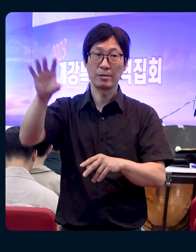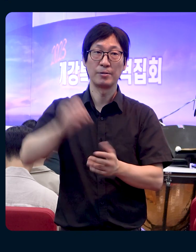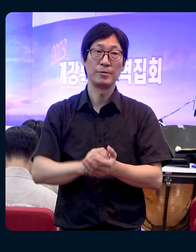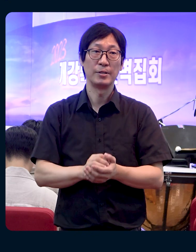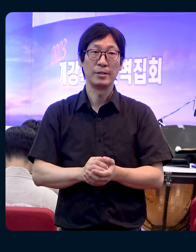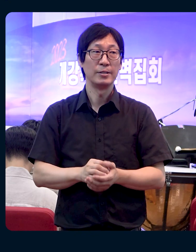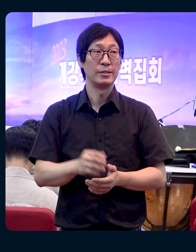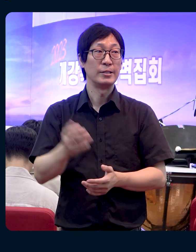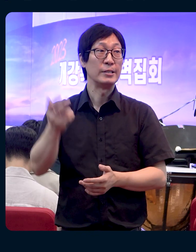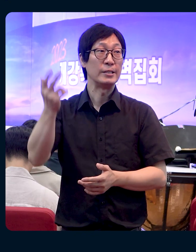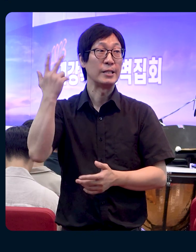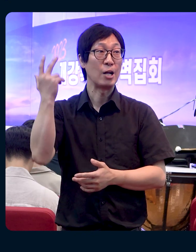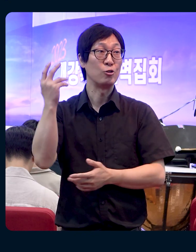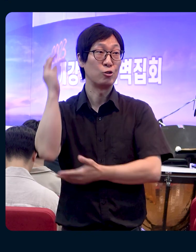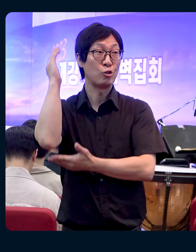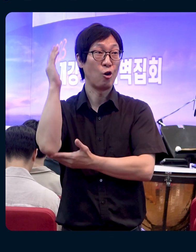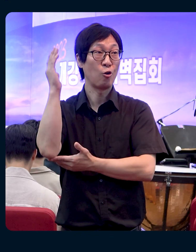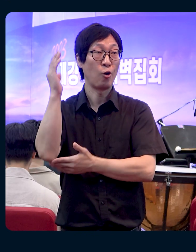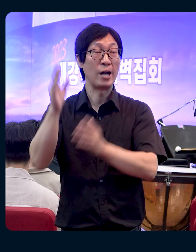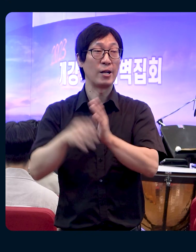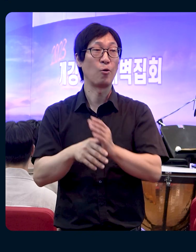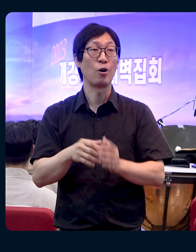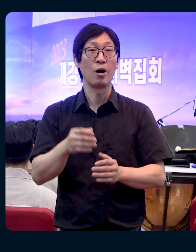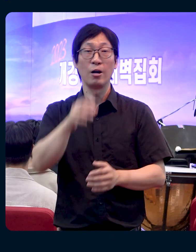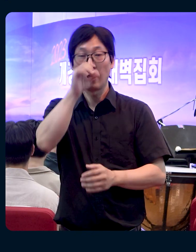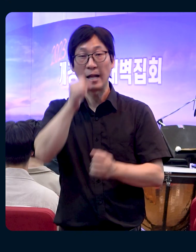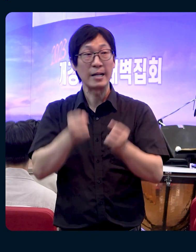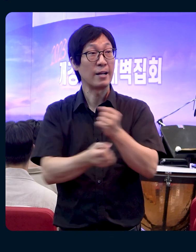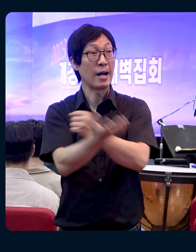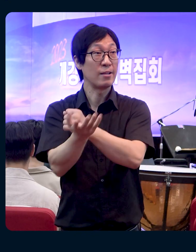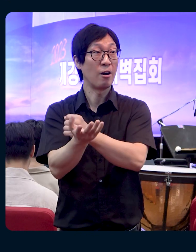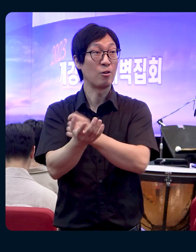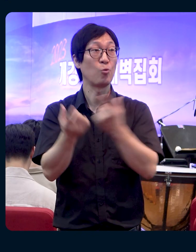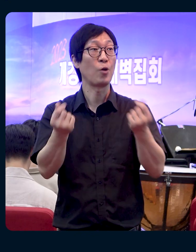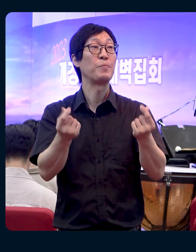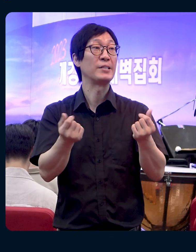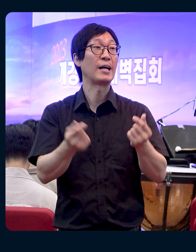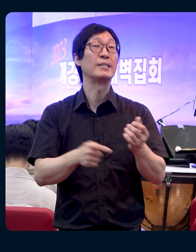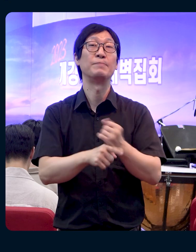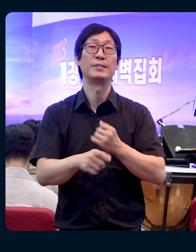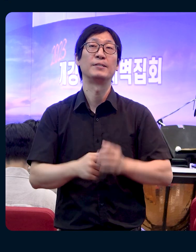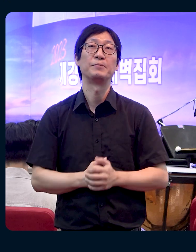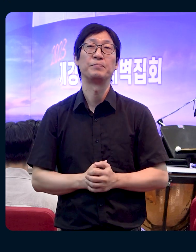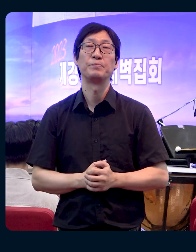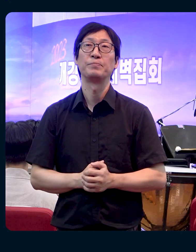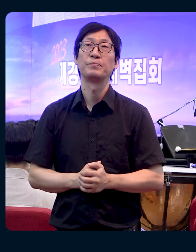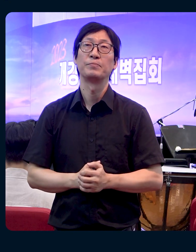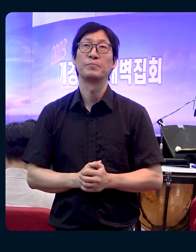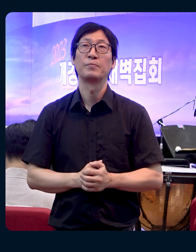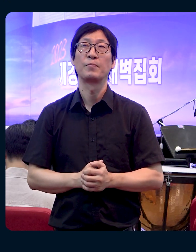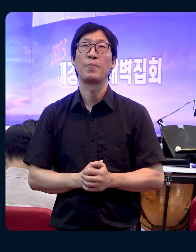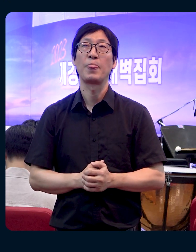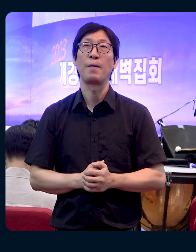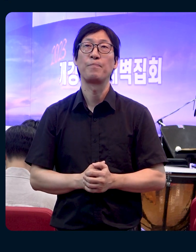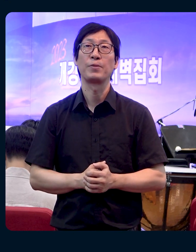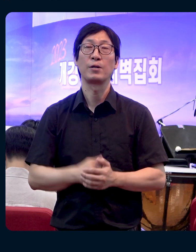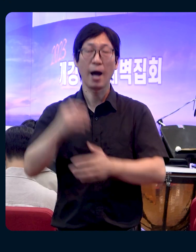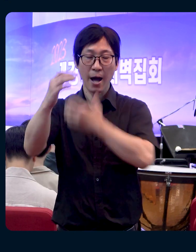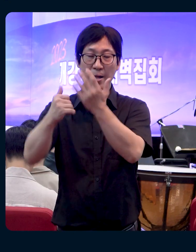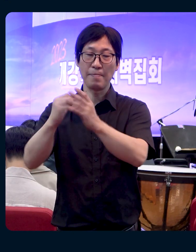지난주 설교하면서 선한 영향력으로라고 해서 많이 말씀드렸어요. 이건요, 하나님 나라